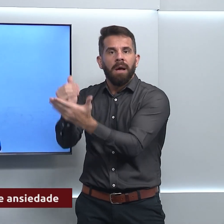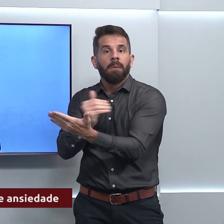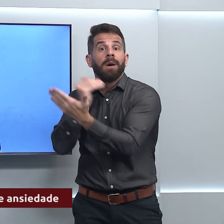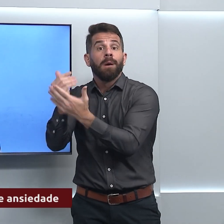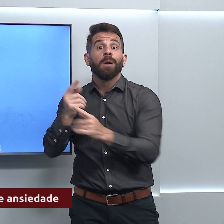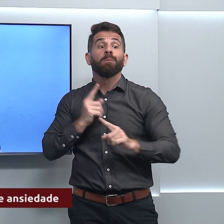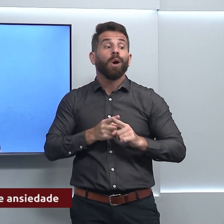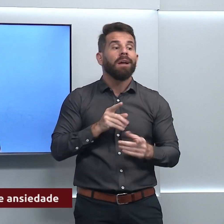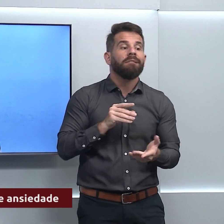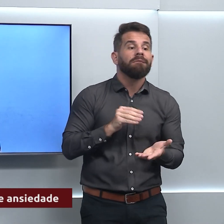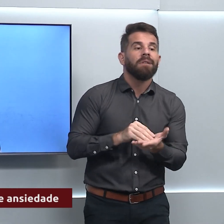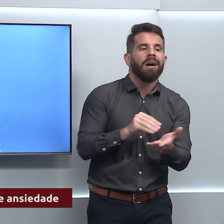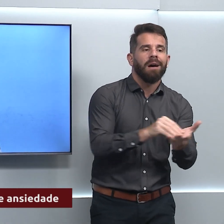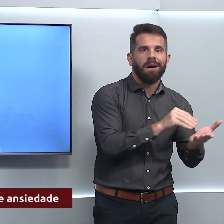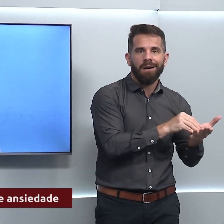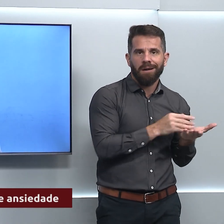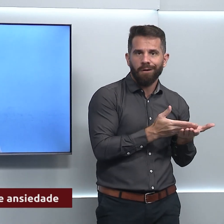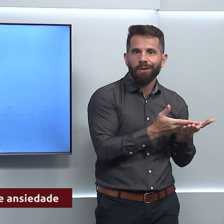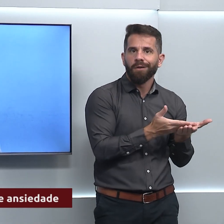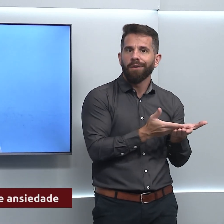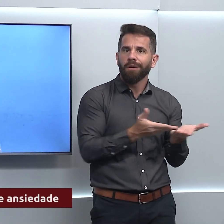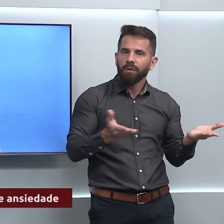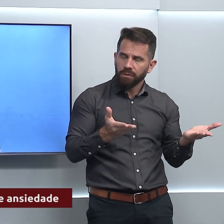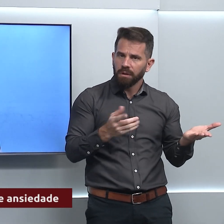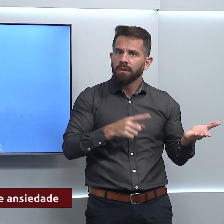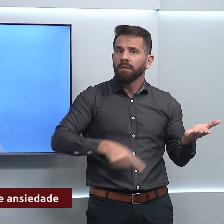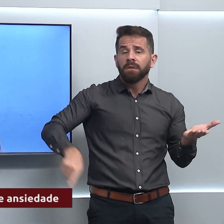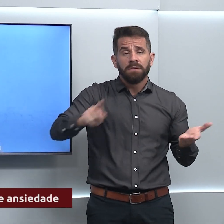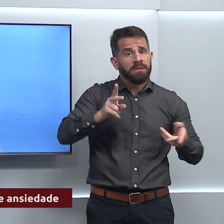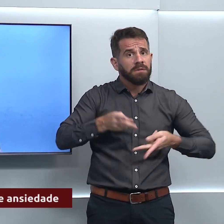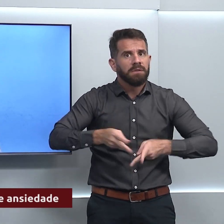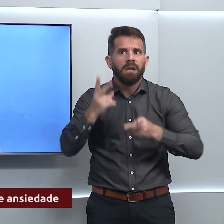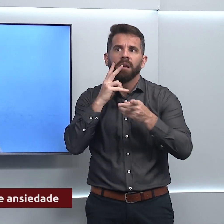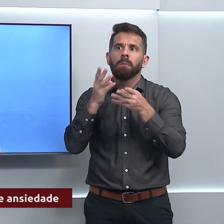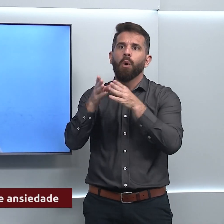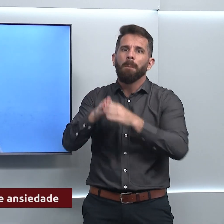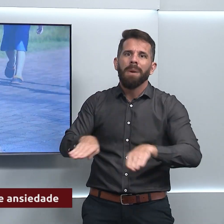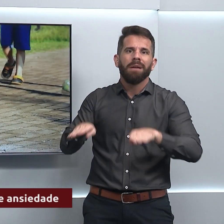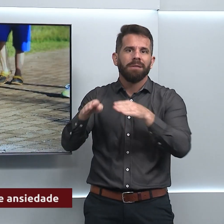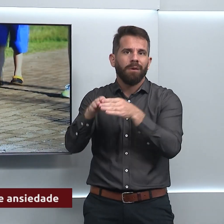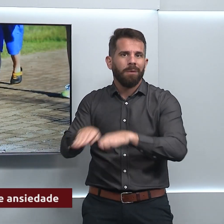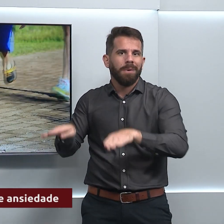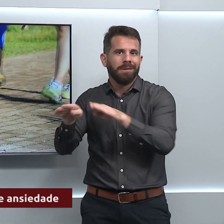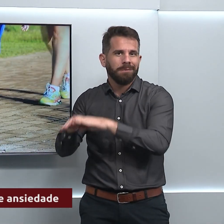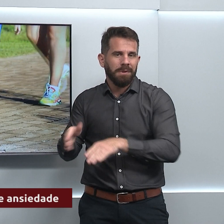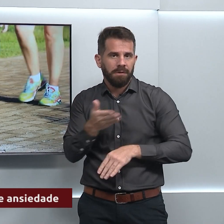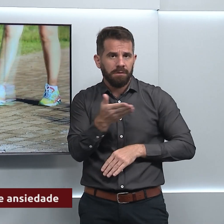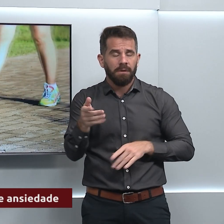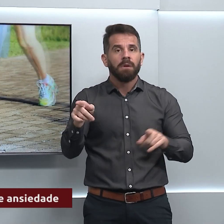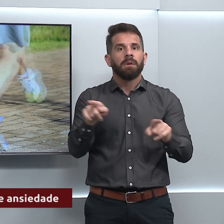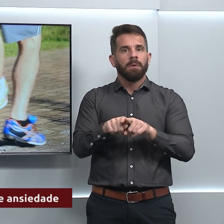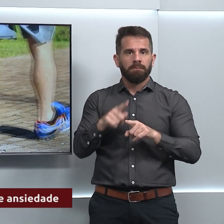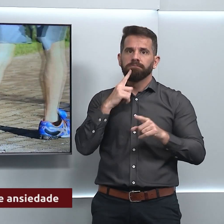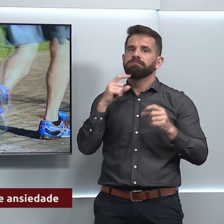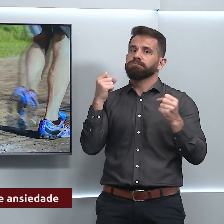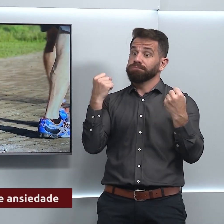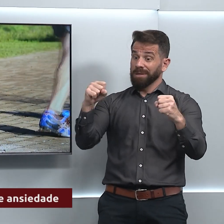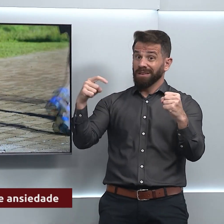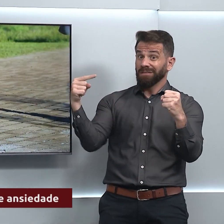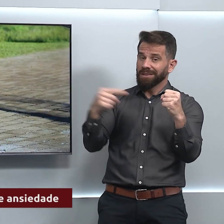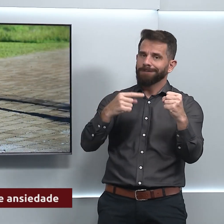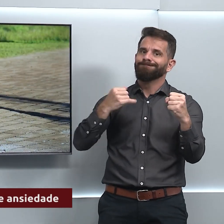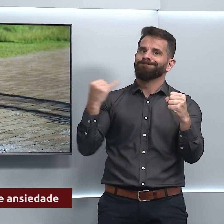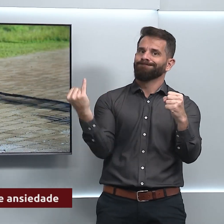são mecanismos que você enfrenta de tentar fazer compensações das suas frustrações. Até mesmo atividade física é excelente, mas